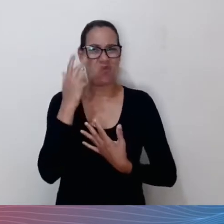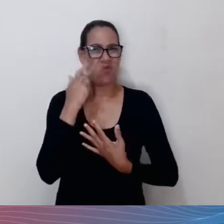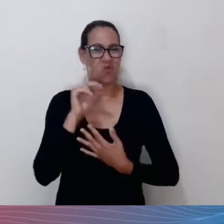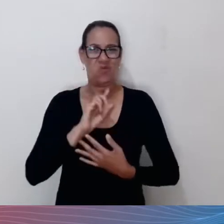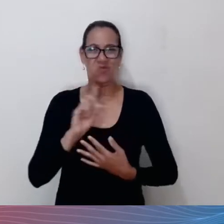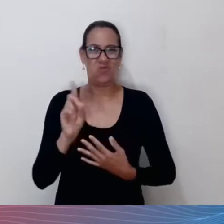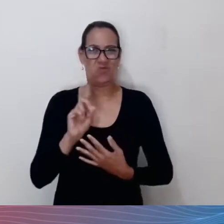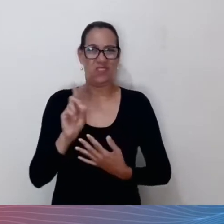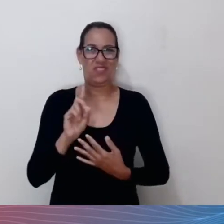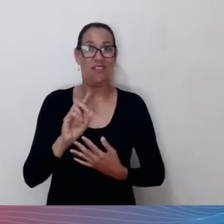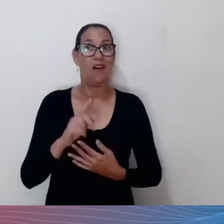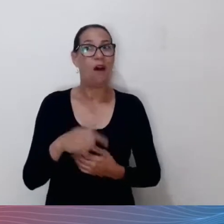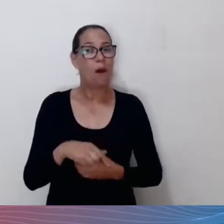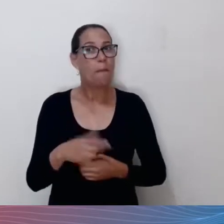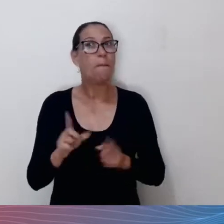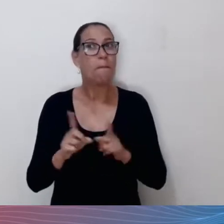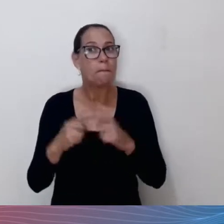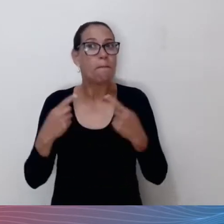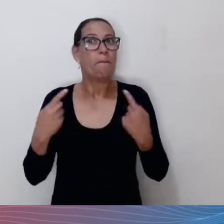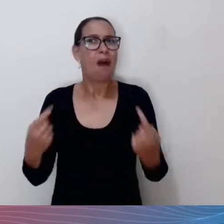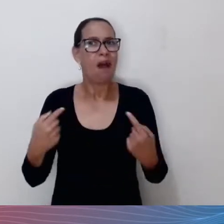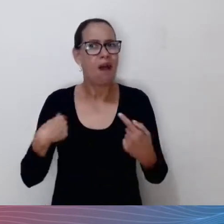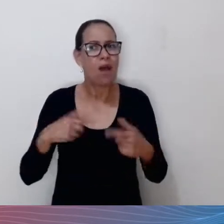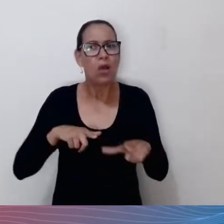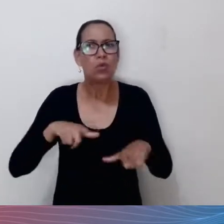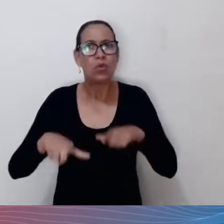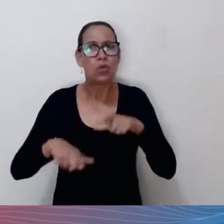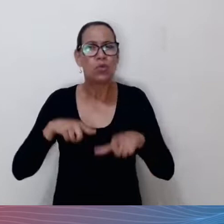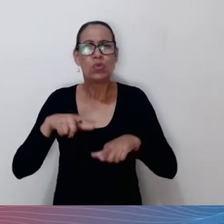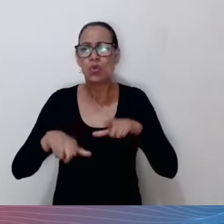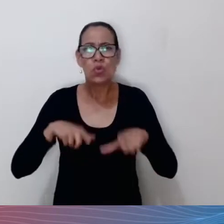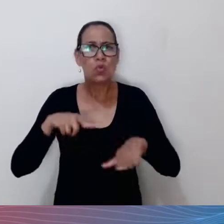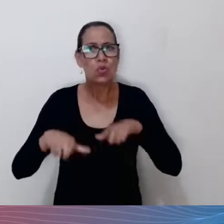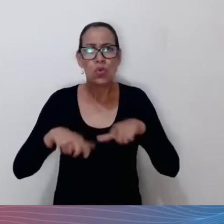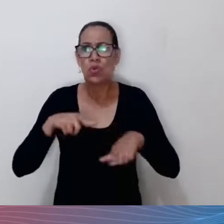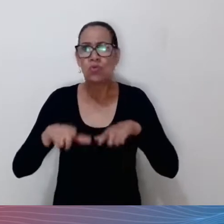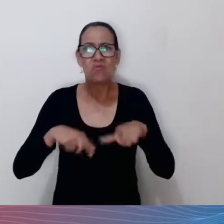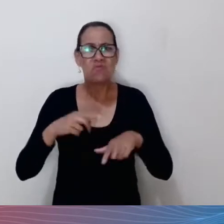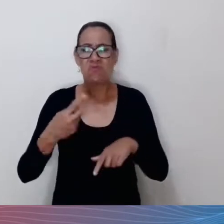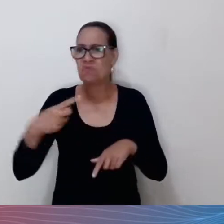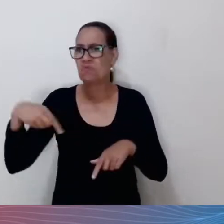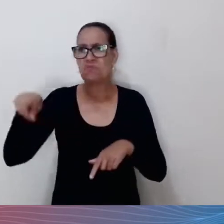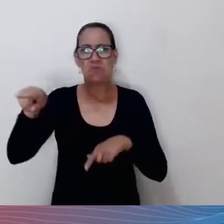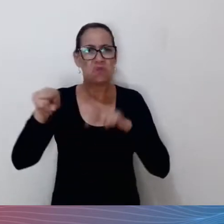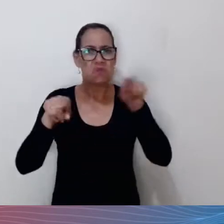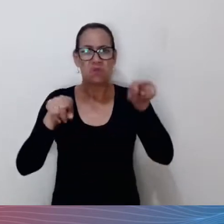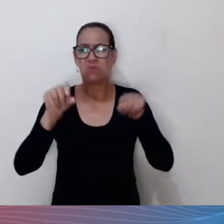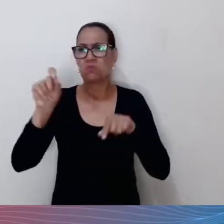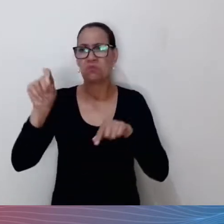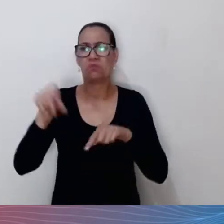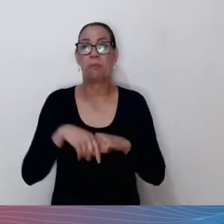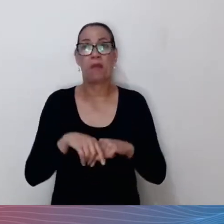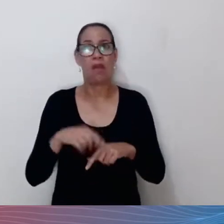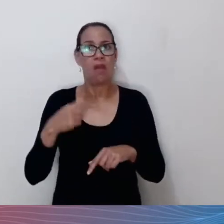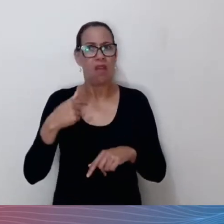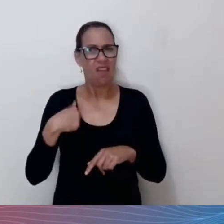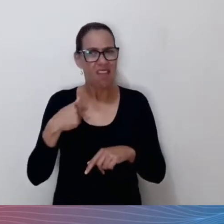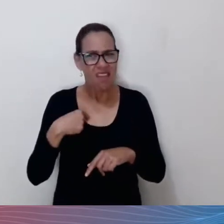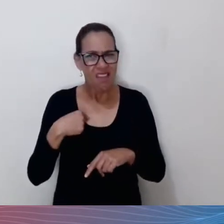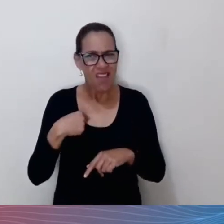mais do que todos eles. Todavia, não eu, mas a graça de